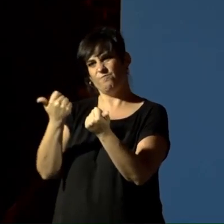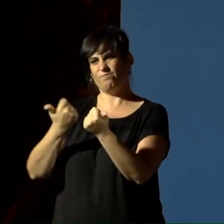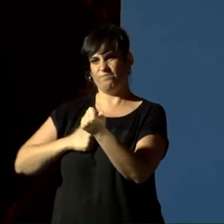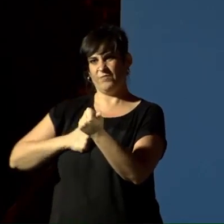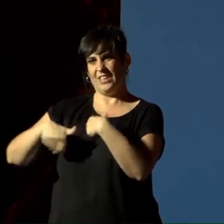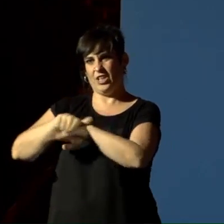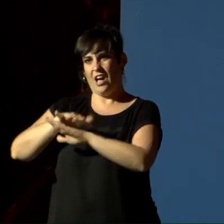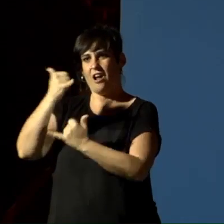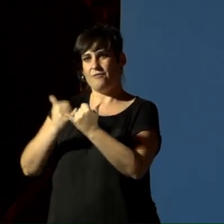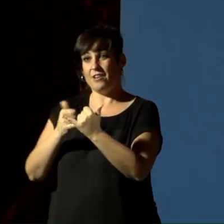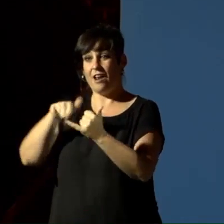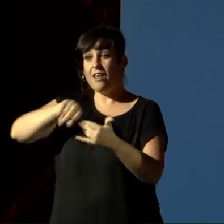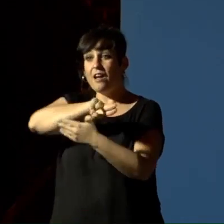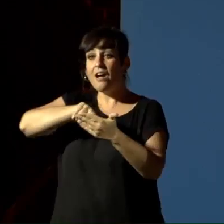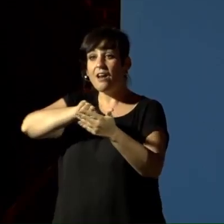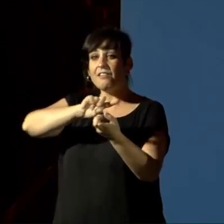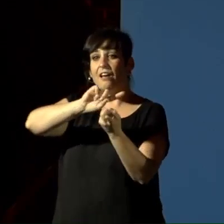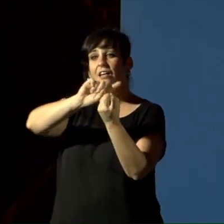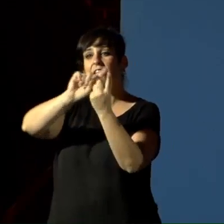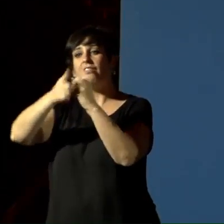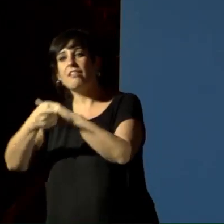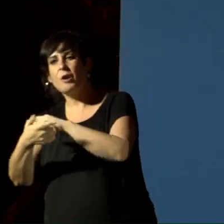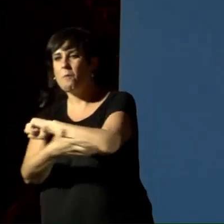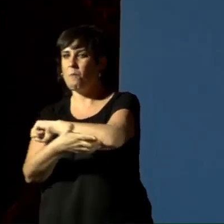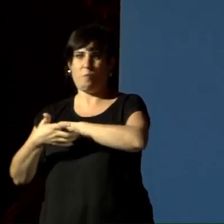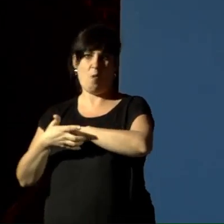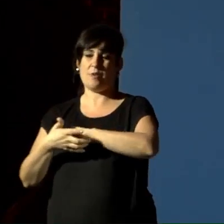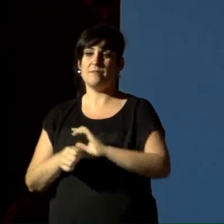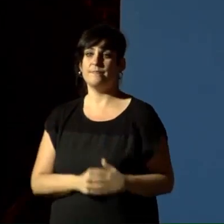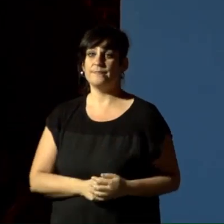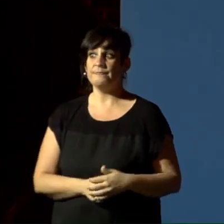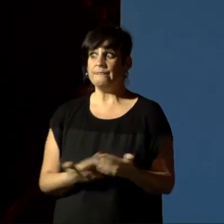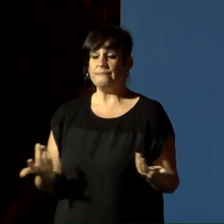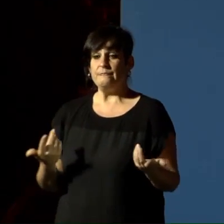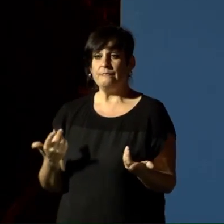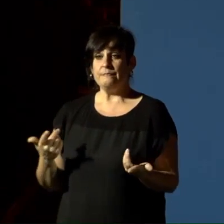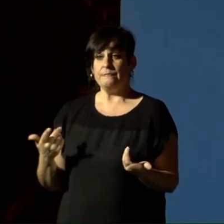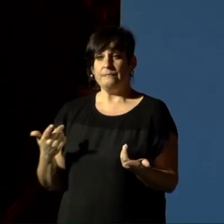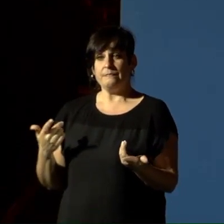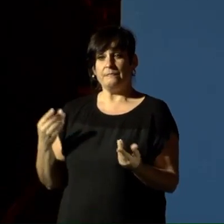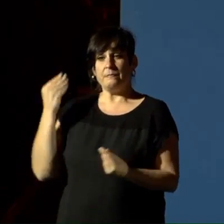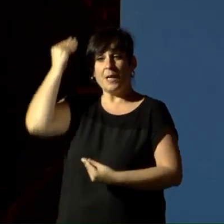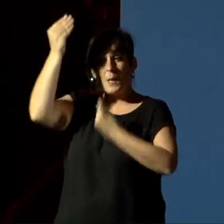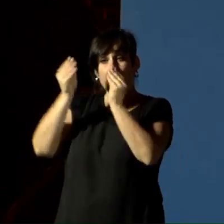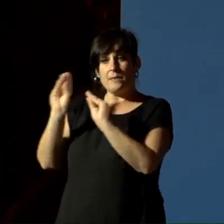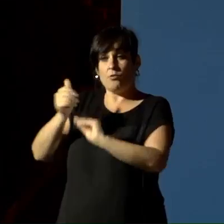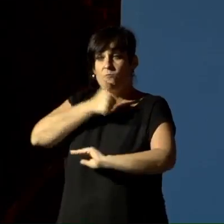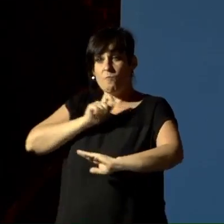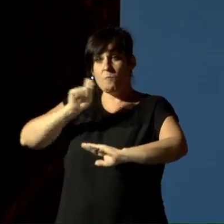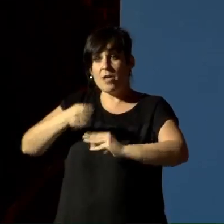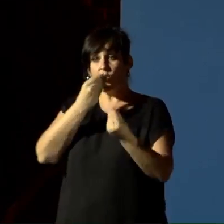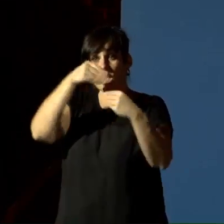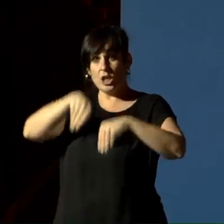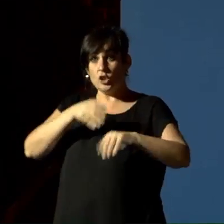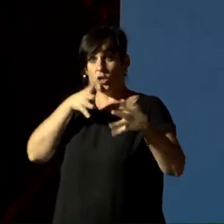pobre e periférica. A leitura histórica que fixo Beiras marcou un antes e un despois da historia contemporánea do